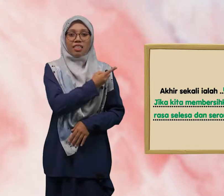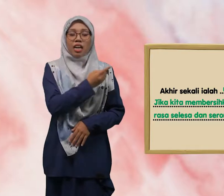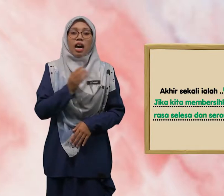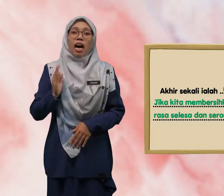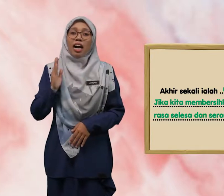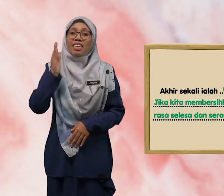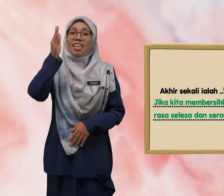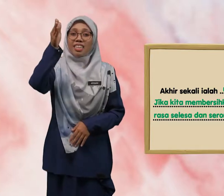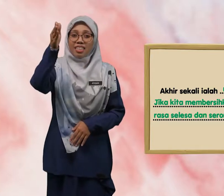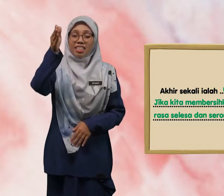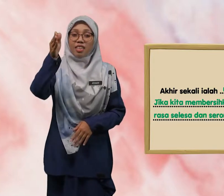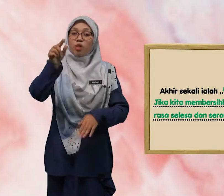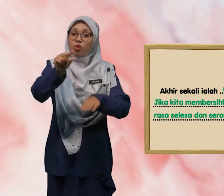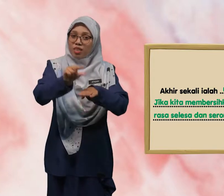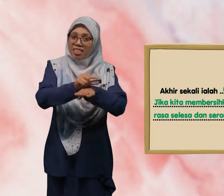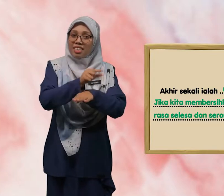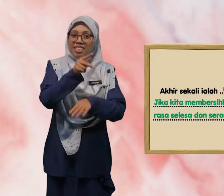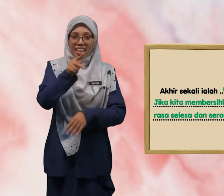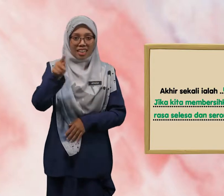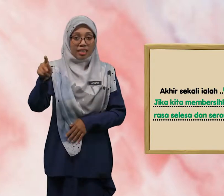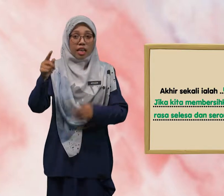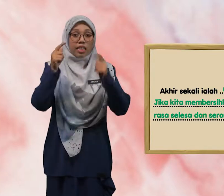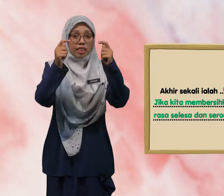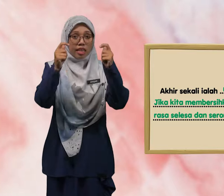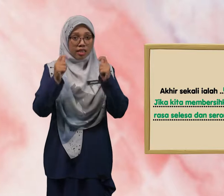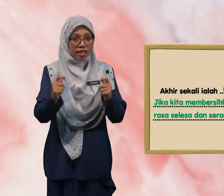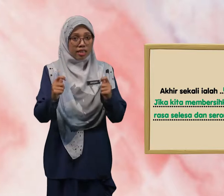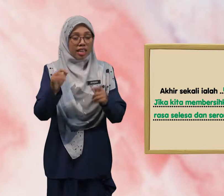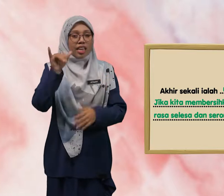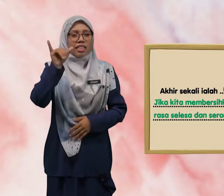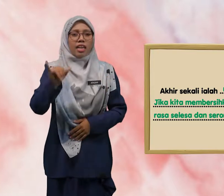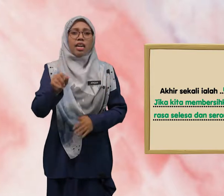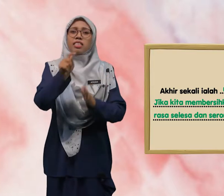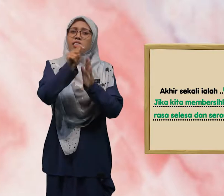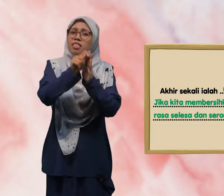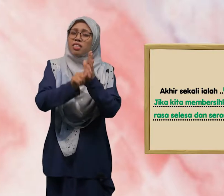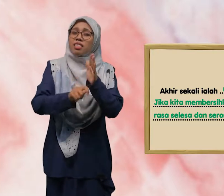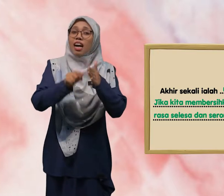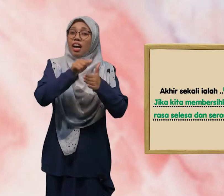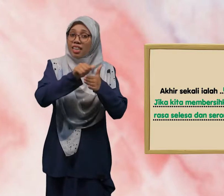akan nunggu neukine teknik yang terakhir